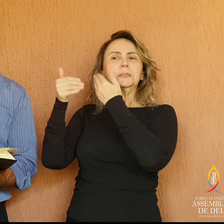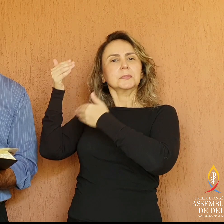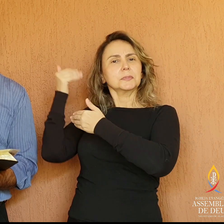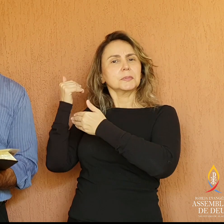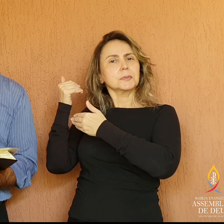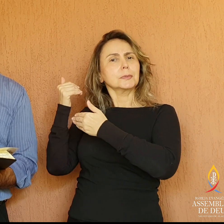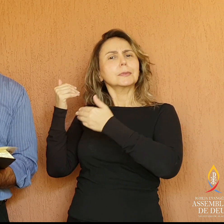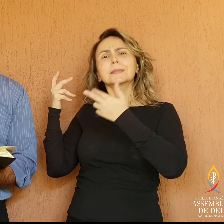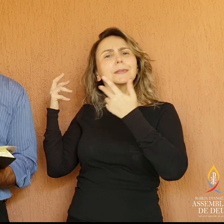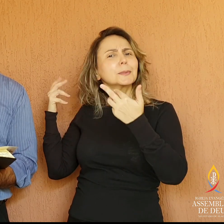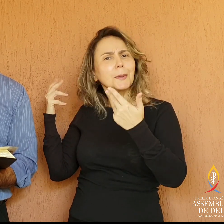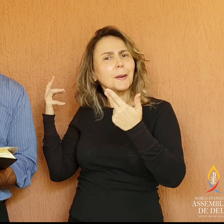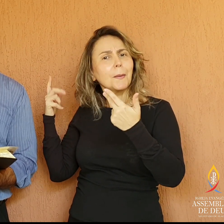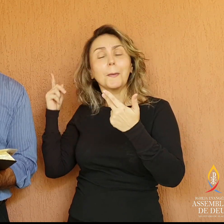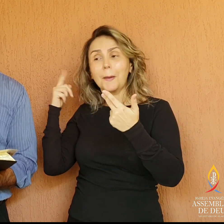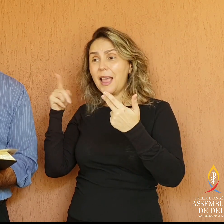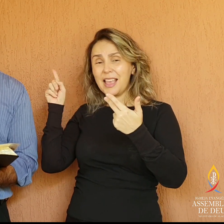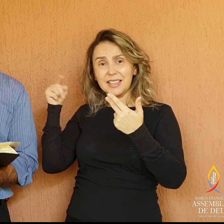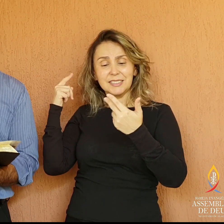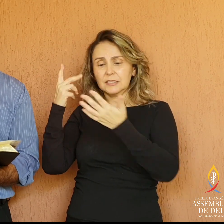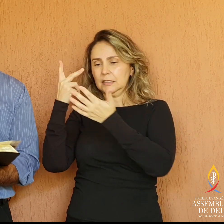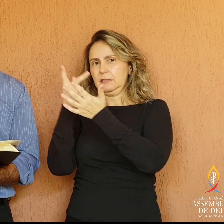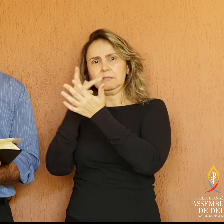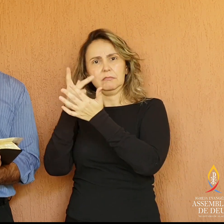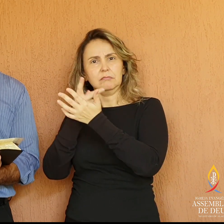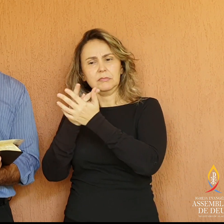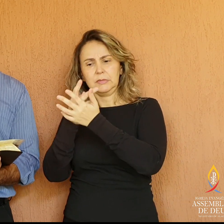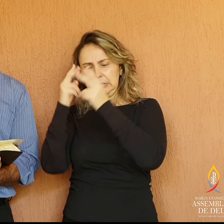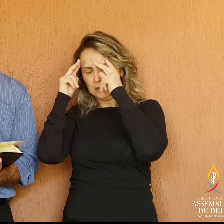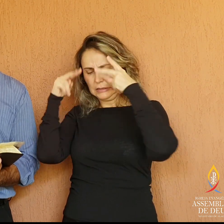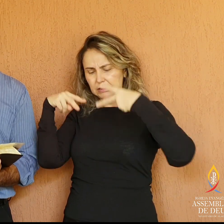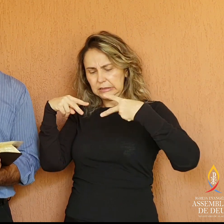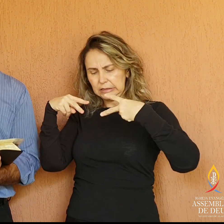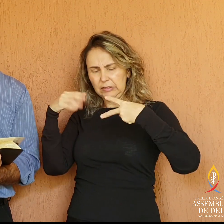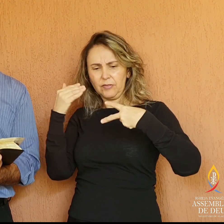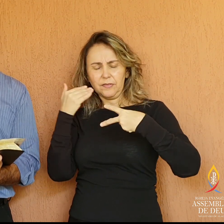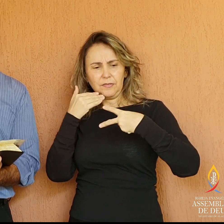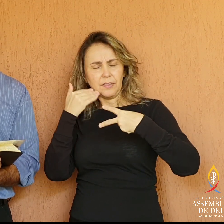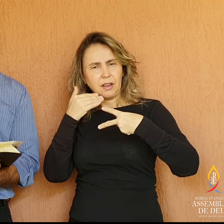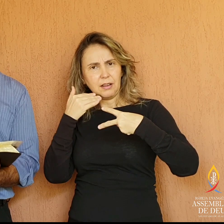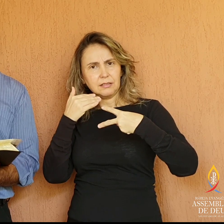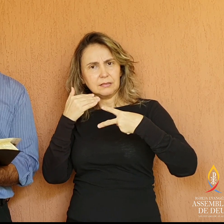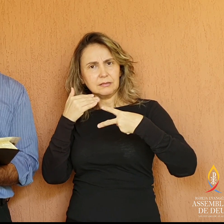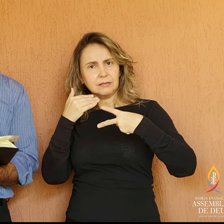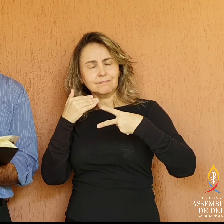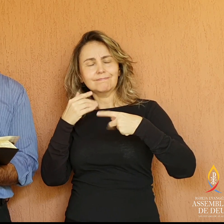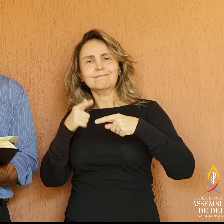Eles erraram, conheceram o seu pecado, os seus erros e foram justificados por